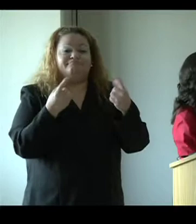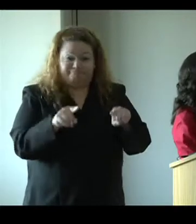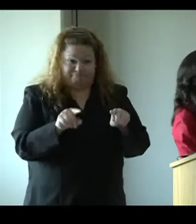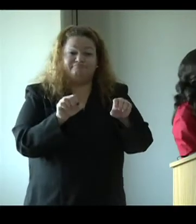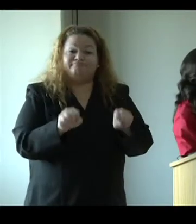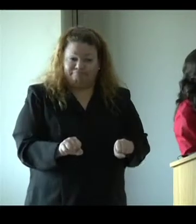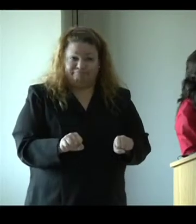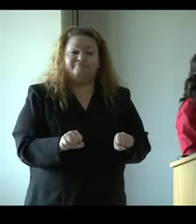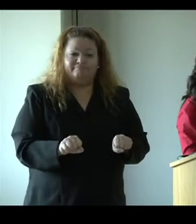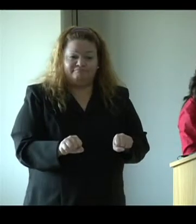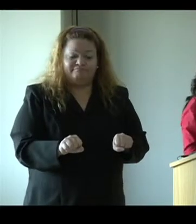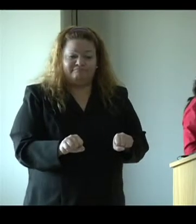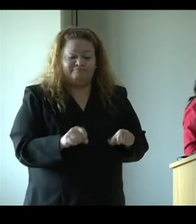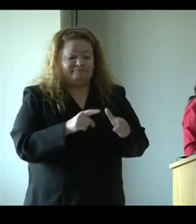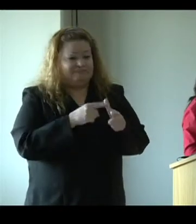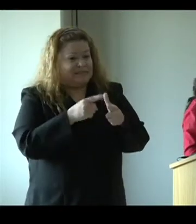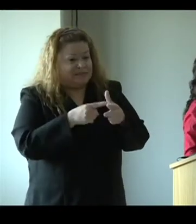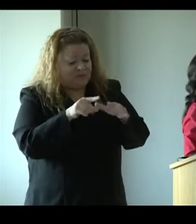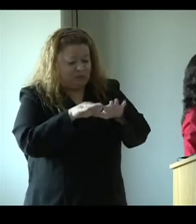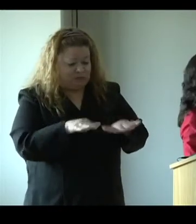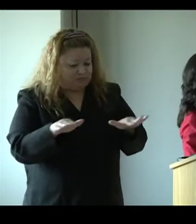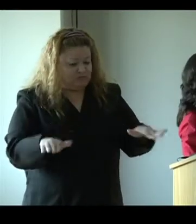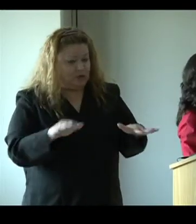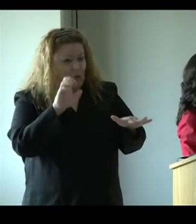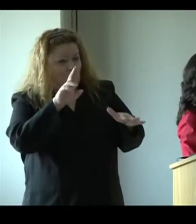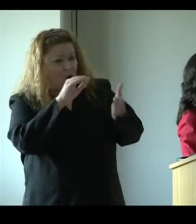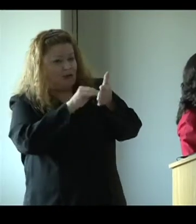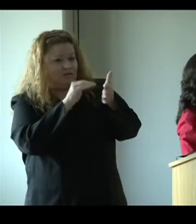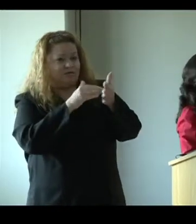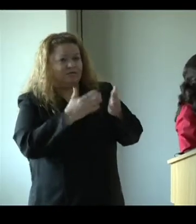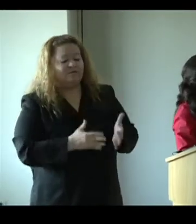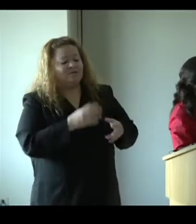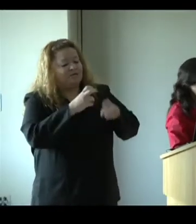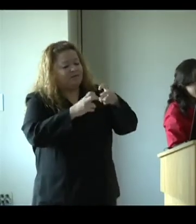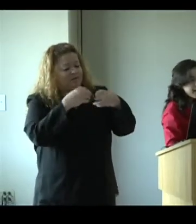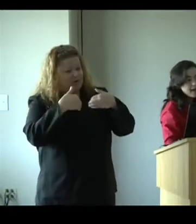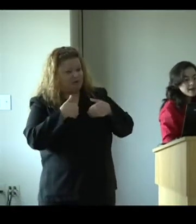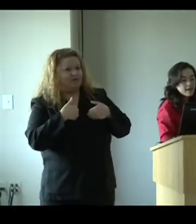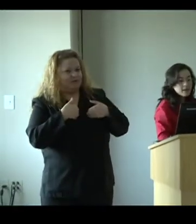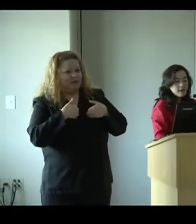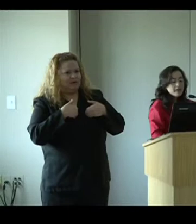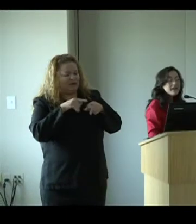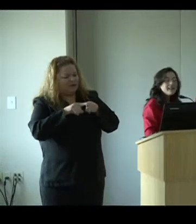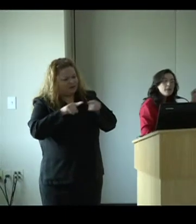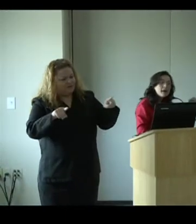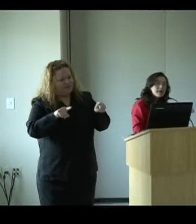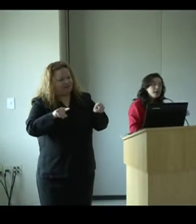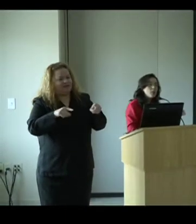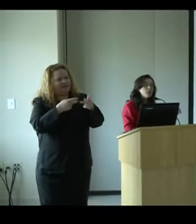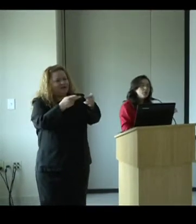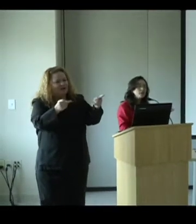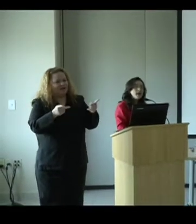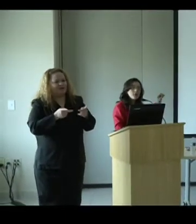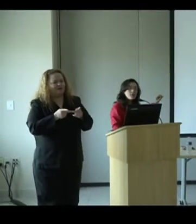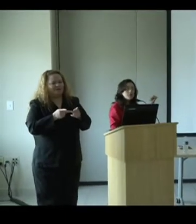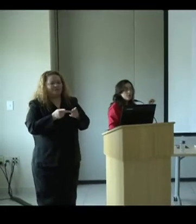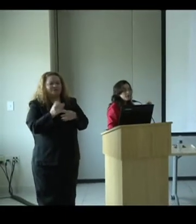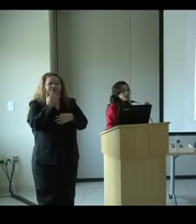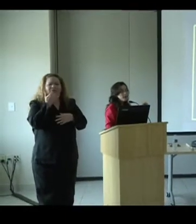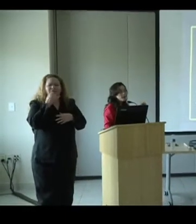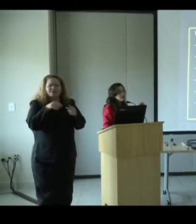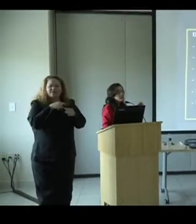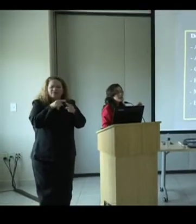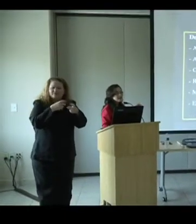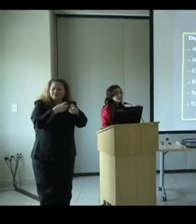encontramos que un niño un estudiante puede tener problemas en estas áreas y Qué pasa cuando hay